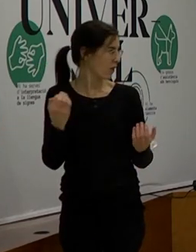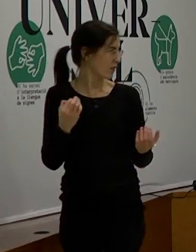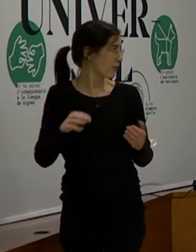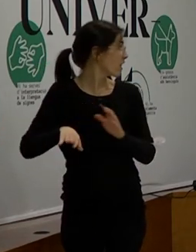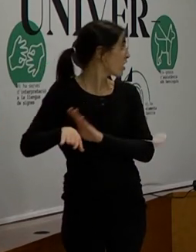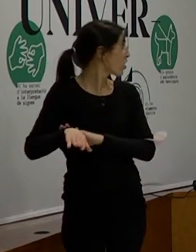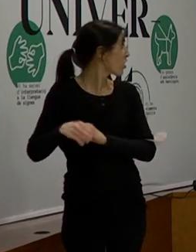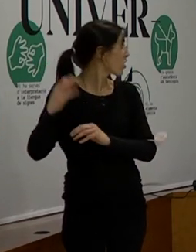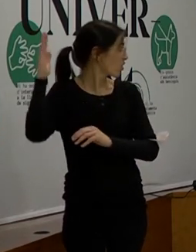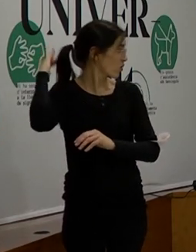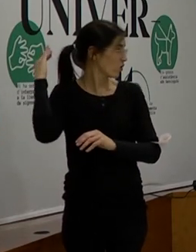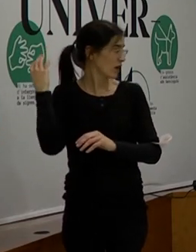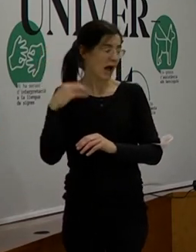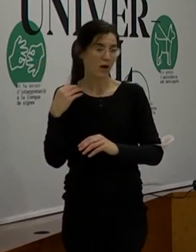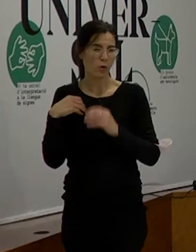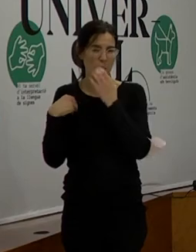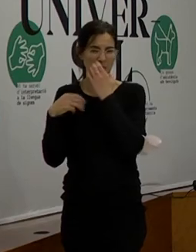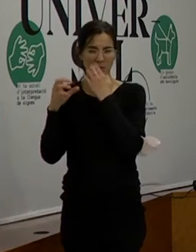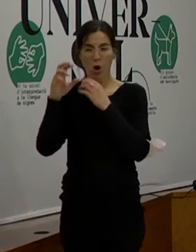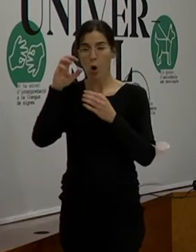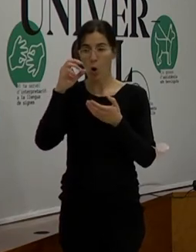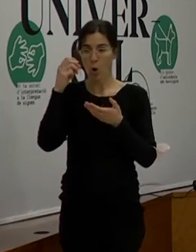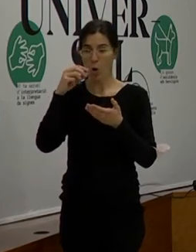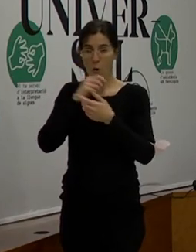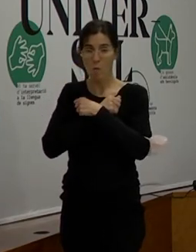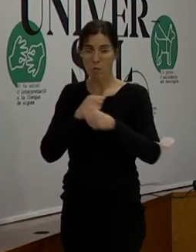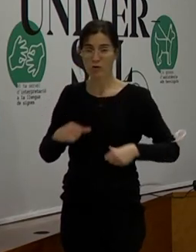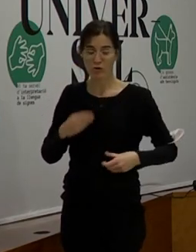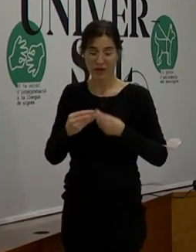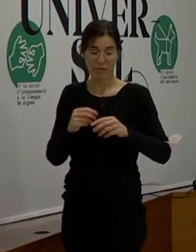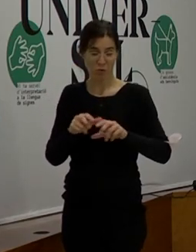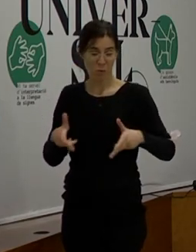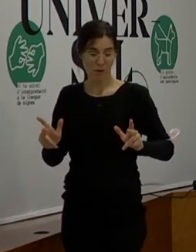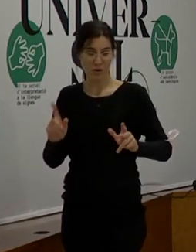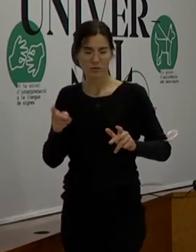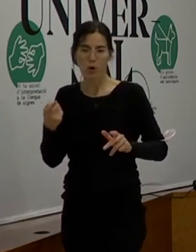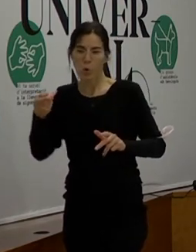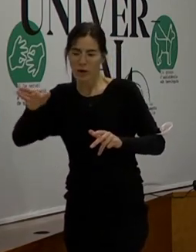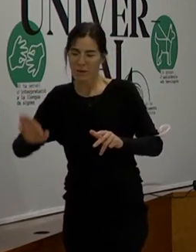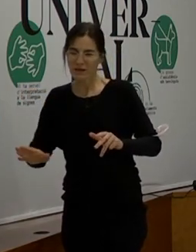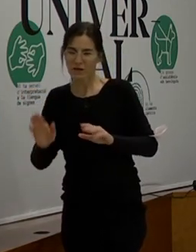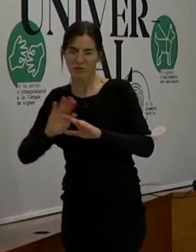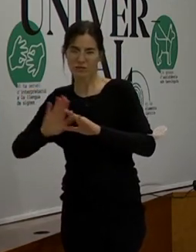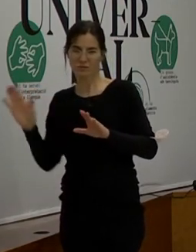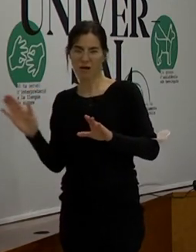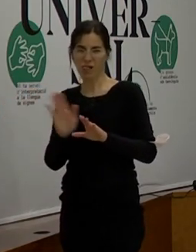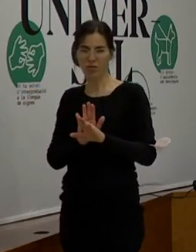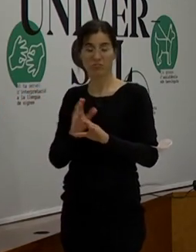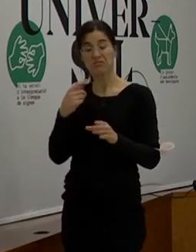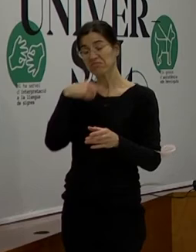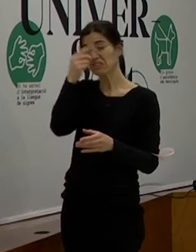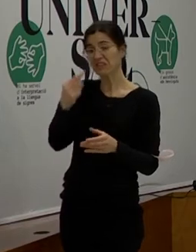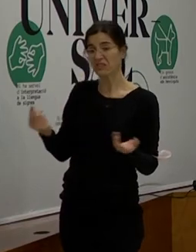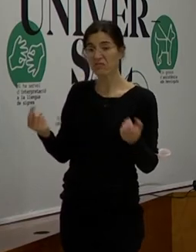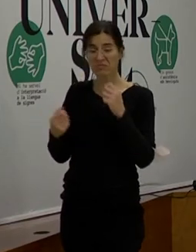con respaldo. ¿Qué hizo el Siza Vieira en Oporto? Pues me hizo un banco y un trocito con respaldo. Bueno, diseño.